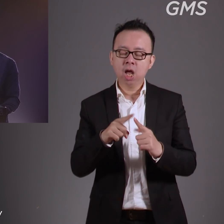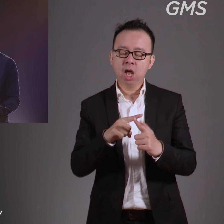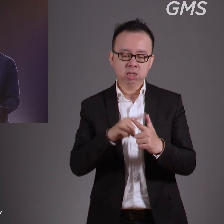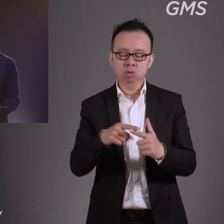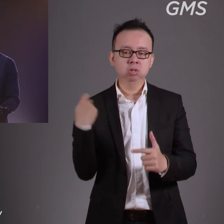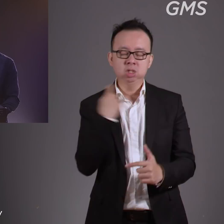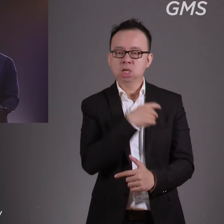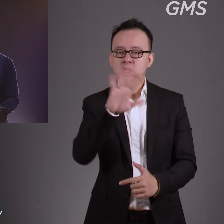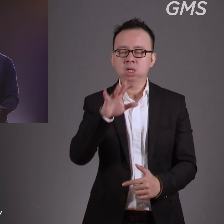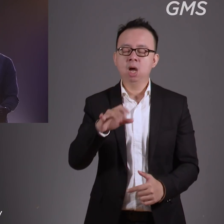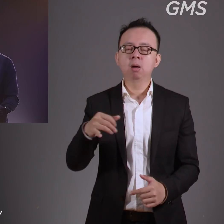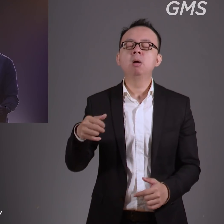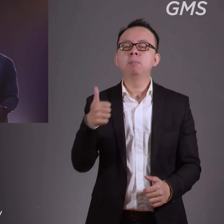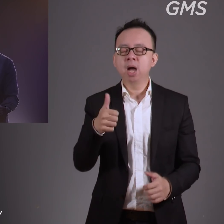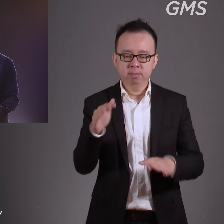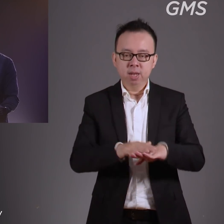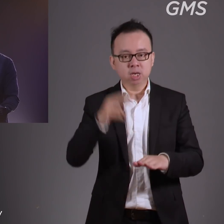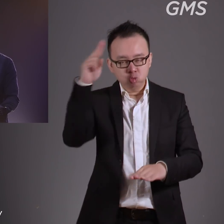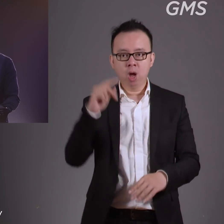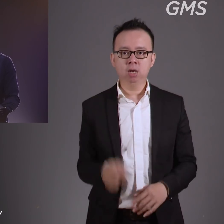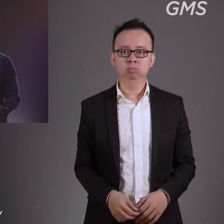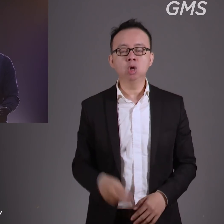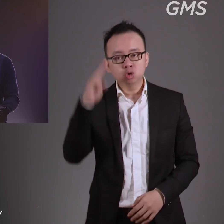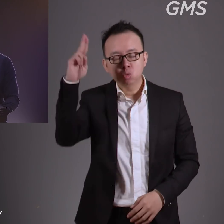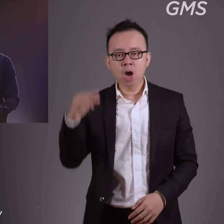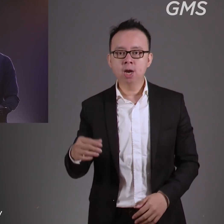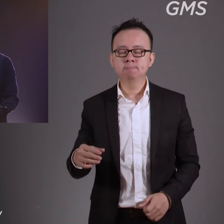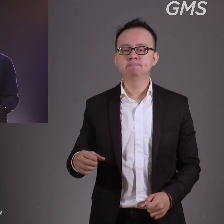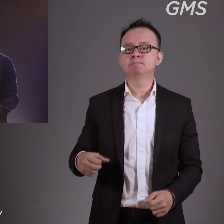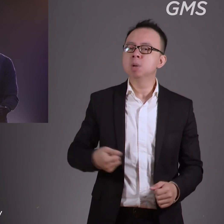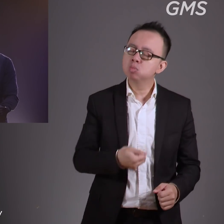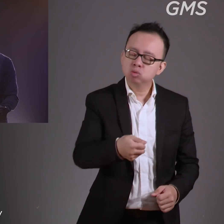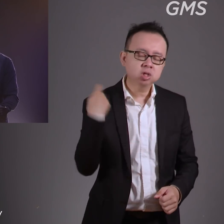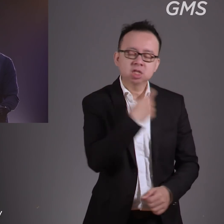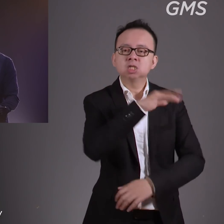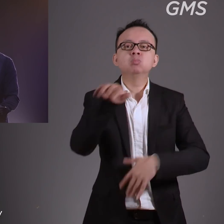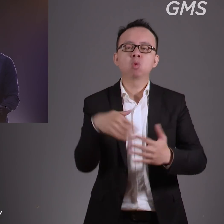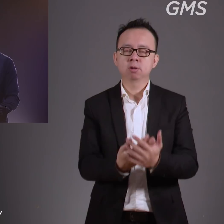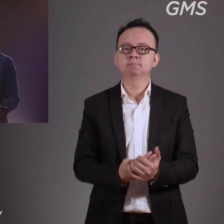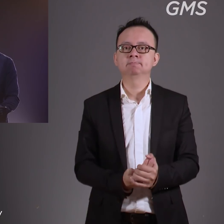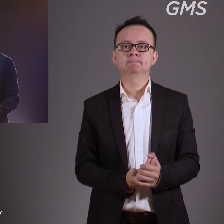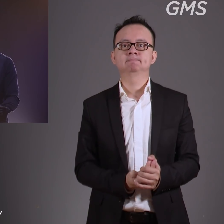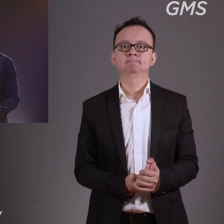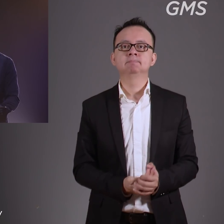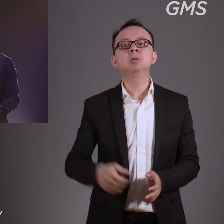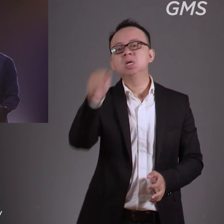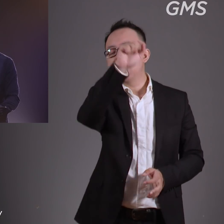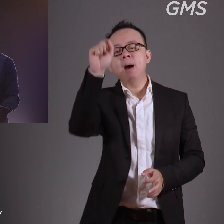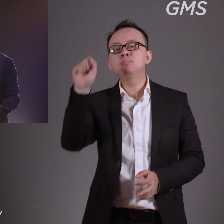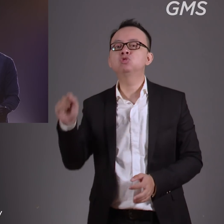Sekali lagi saya tidak bicara tentang ras secara fisik. Kalau ras secara fisik berarti saya dan Anda juga harus binasa dong. Harus dihapuskan